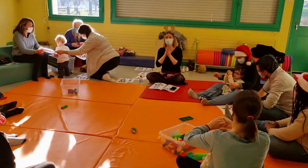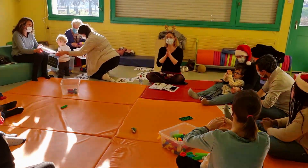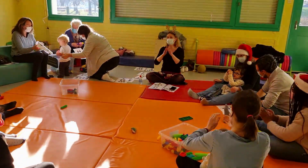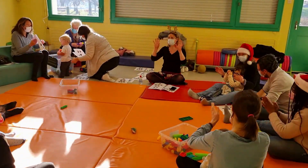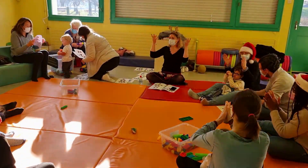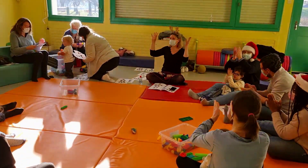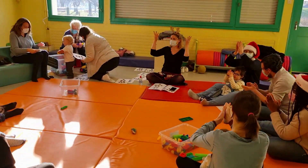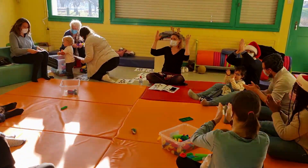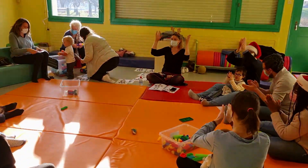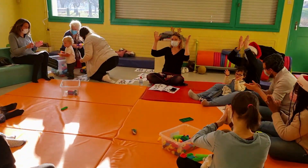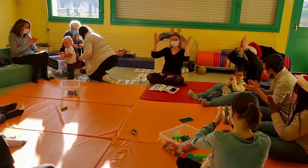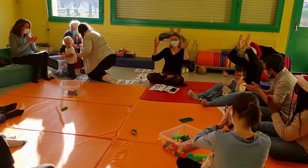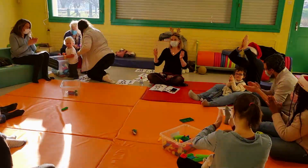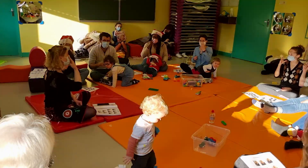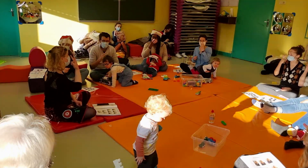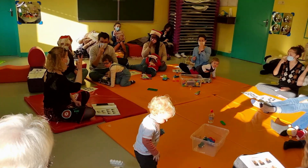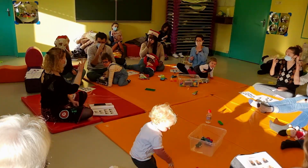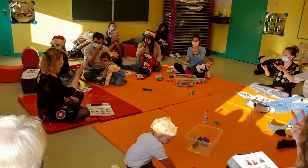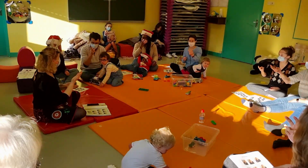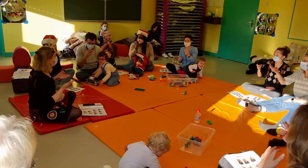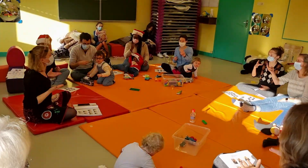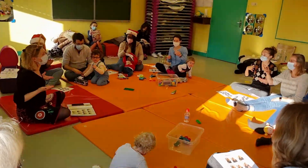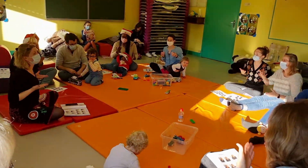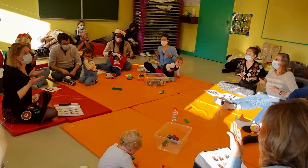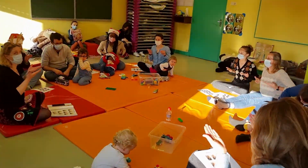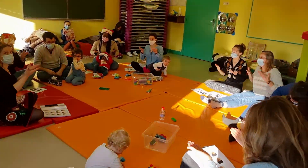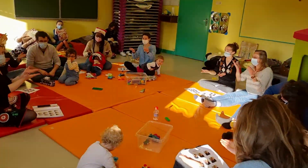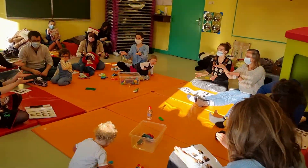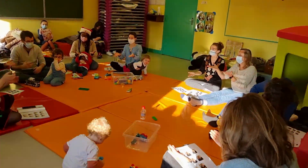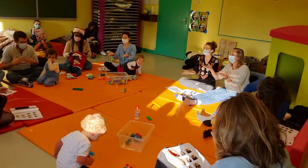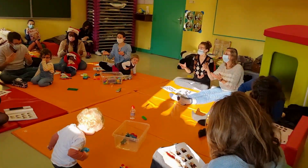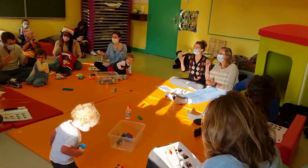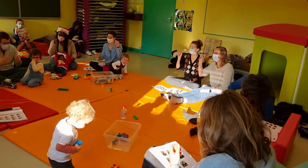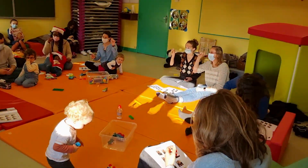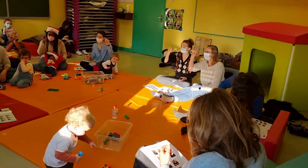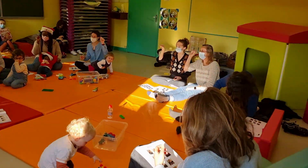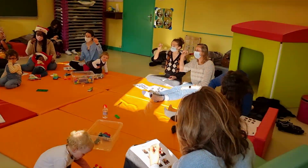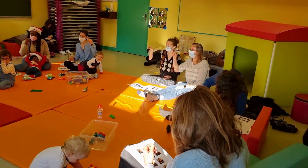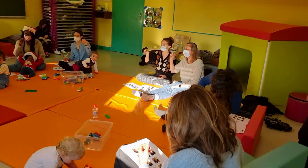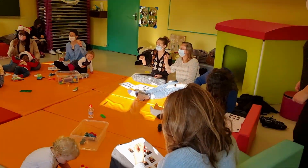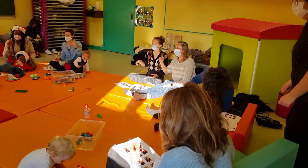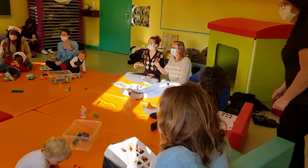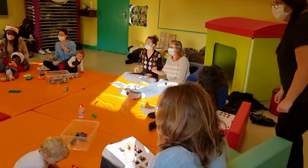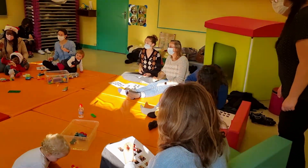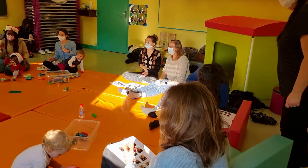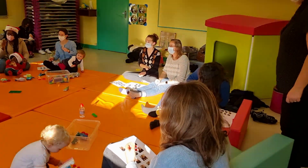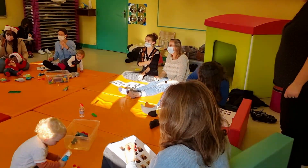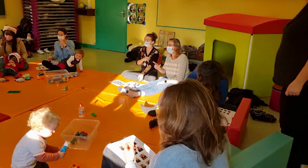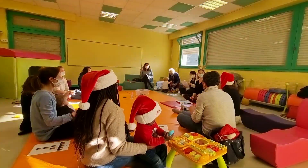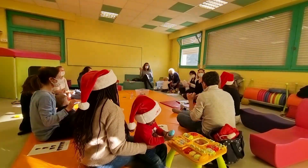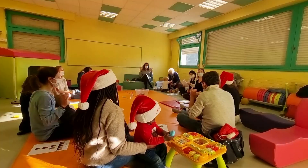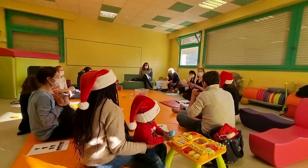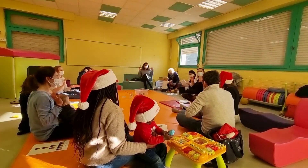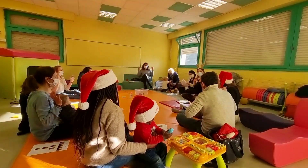de mieux gérer ses émotions, de mieux gérer ses frustrations, car il va se sentir compris par ses parents.